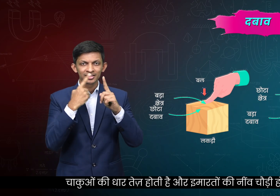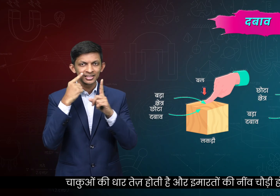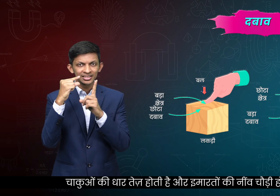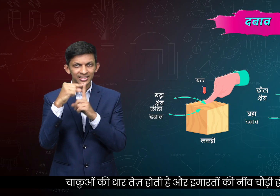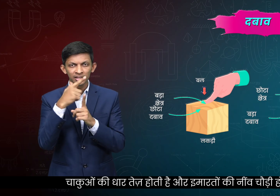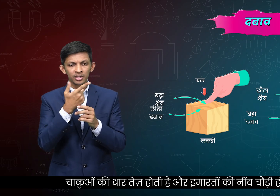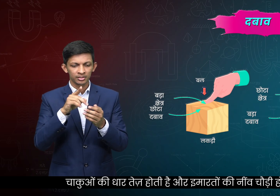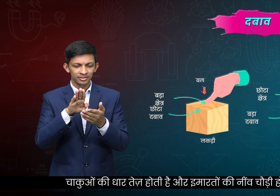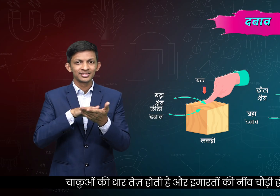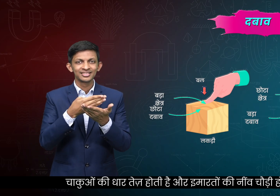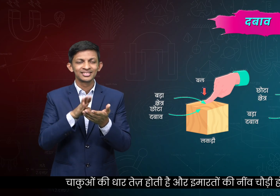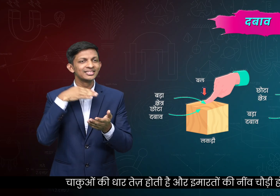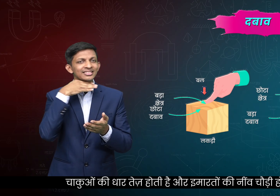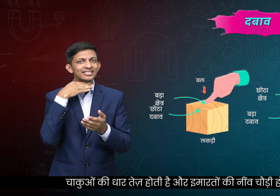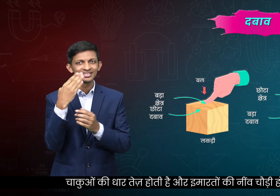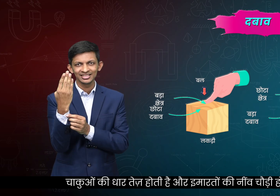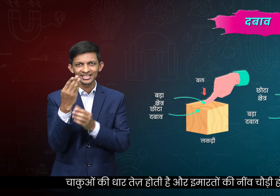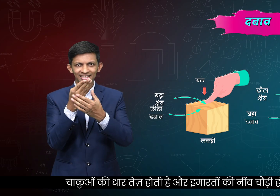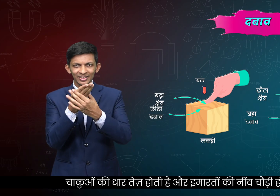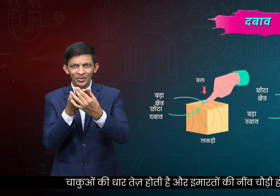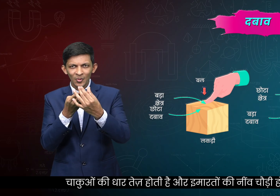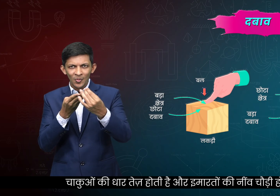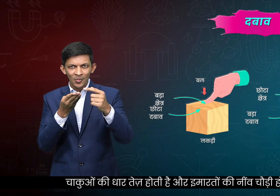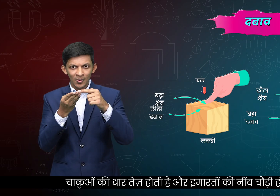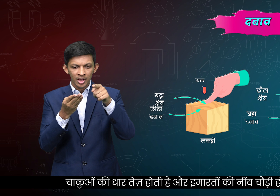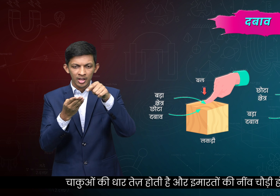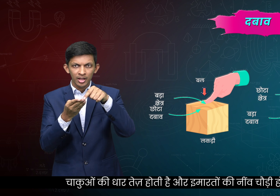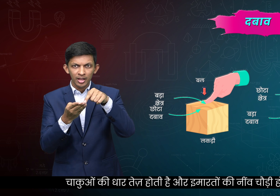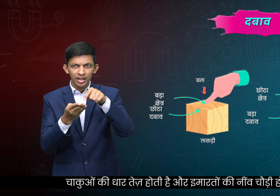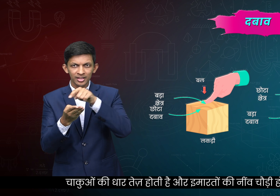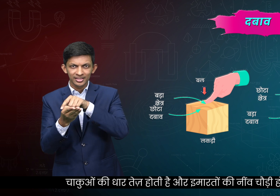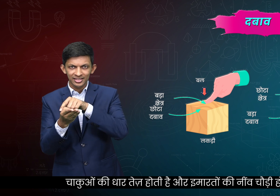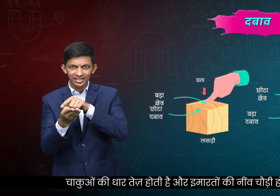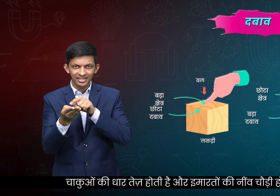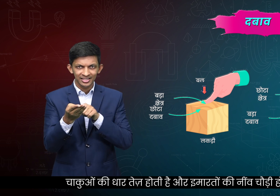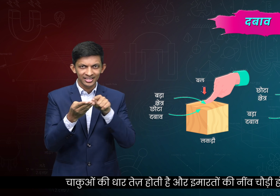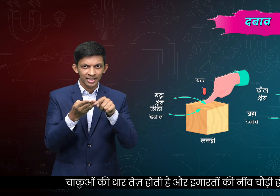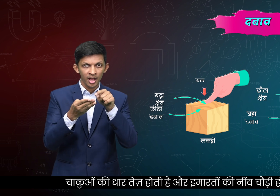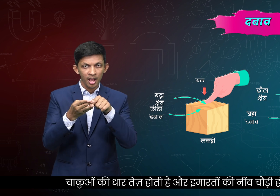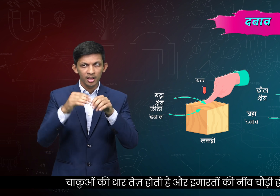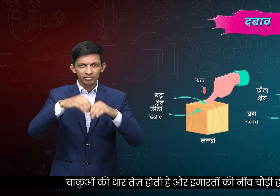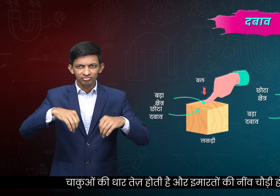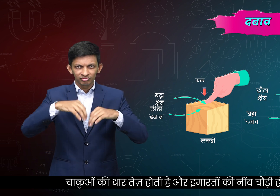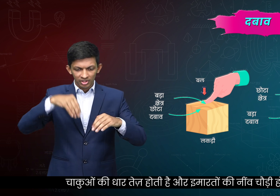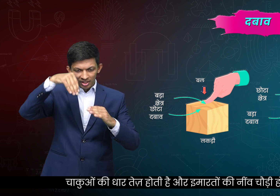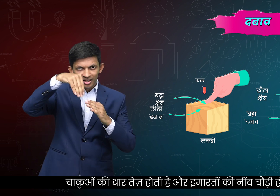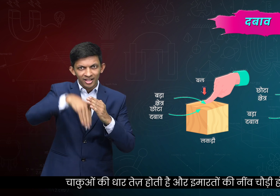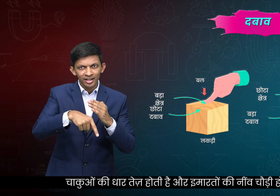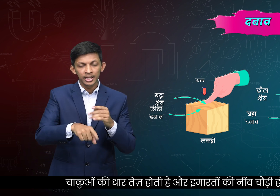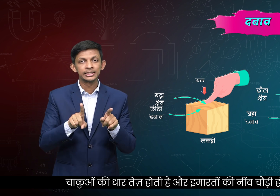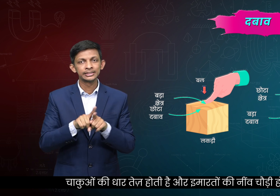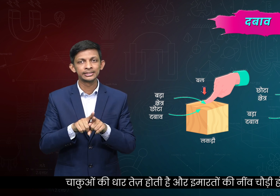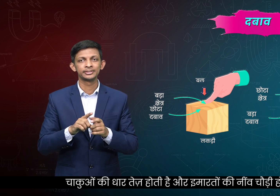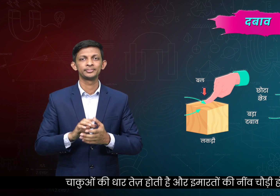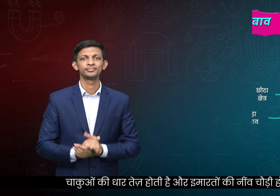चाकुओं की धार तेज होती है और इमारतों की नींव चौड़ी होती है।